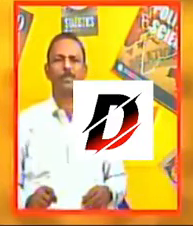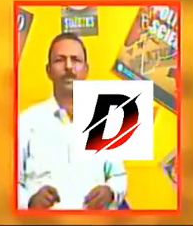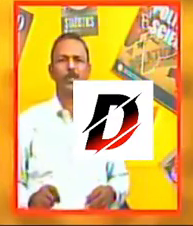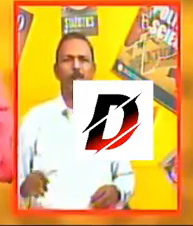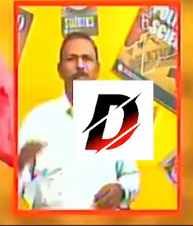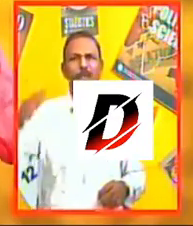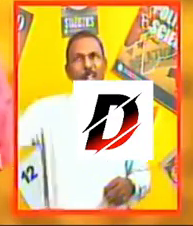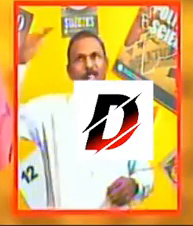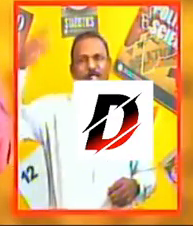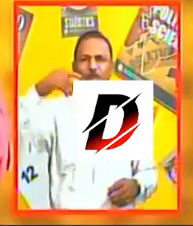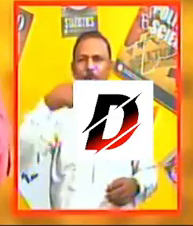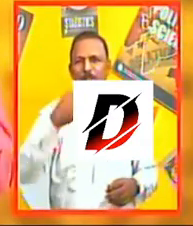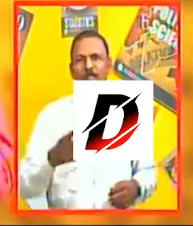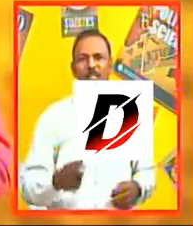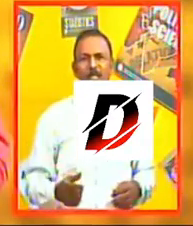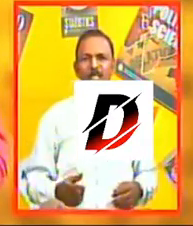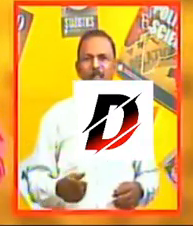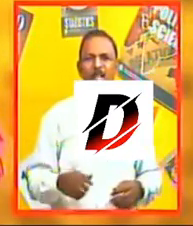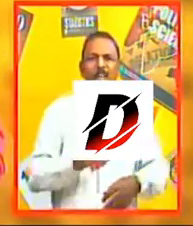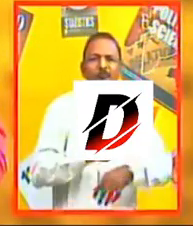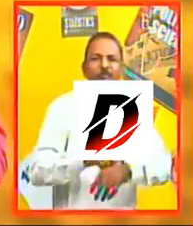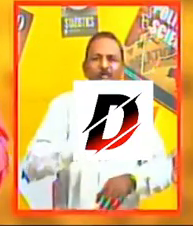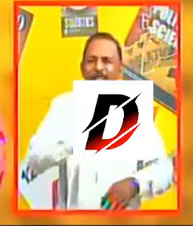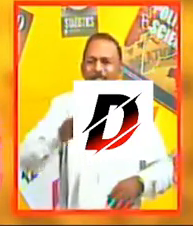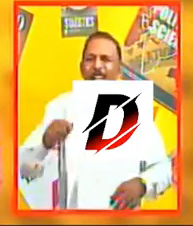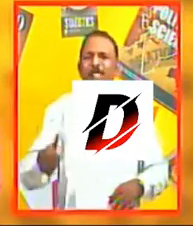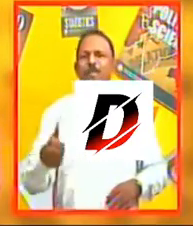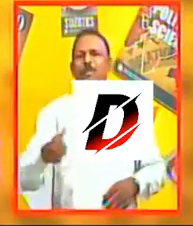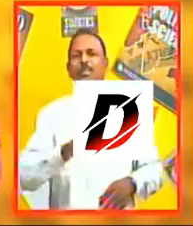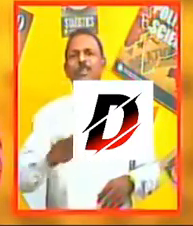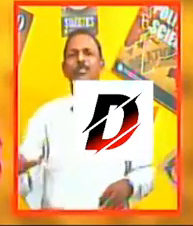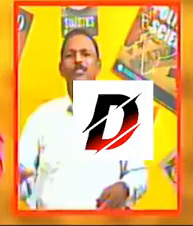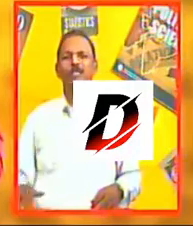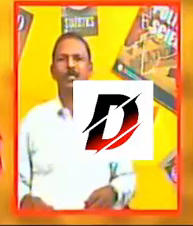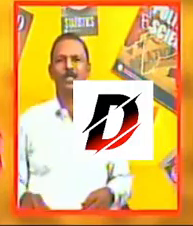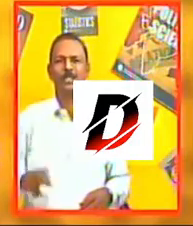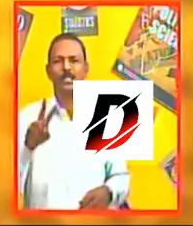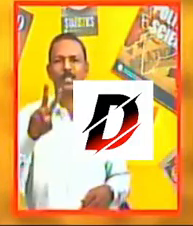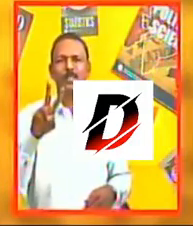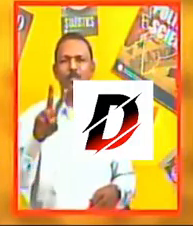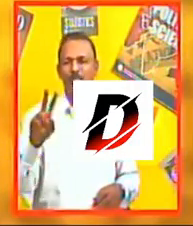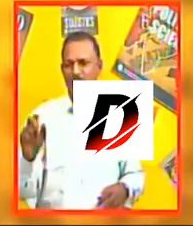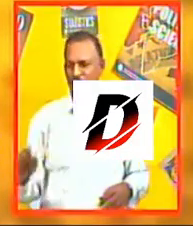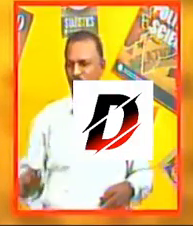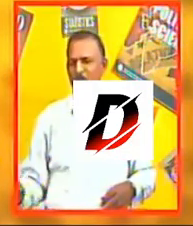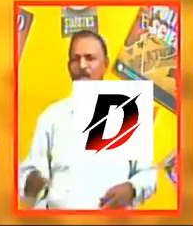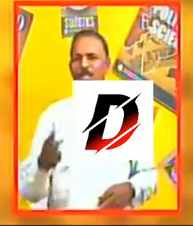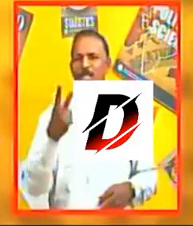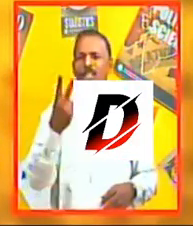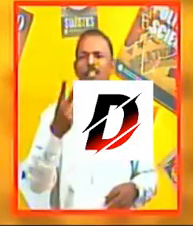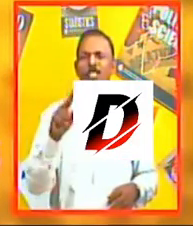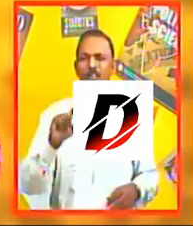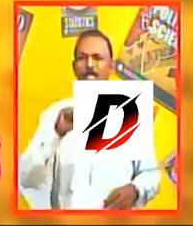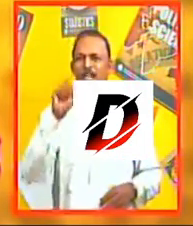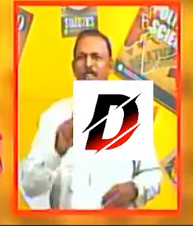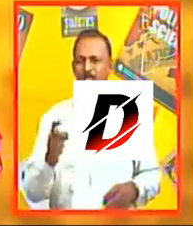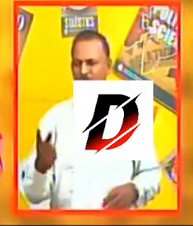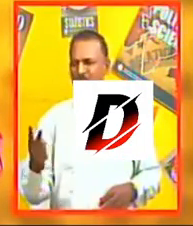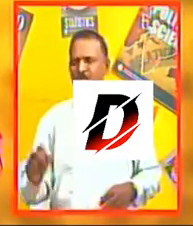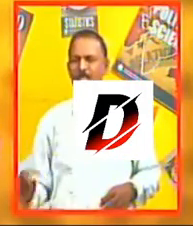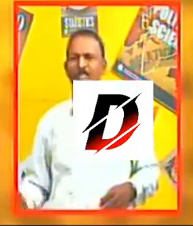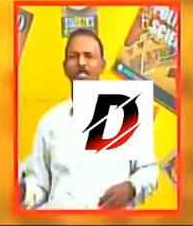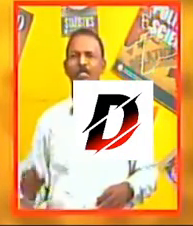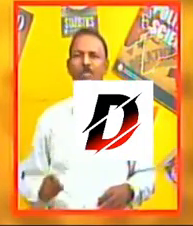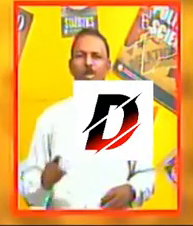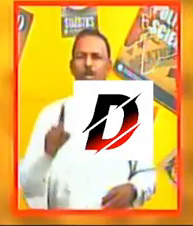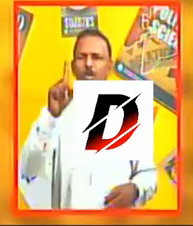நம்ம வானிலையும் பார்த்துட்டோம், காலநிலையும் பார்த்துட்டோம். இப்போ நமக்கு 2 மார்க் கொஸ்டின் தெரியும்.